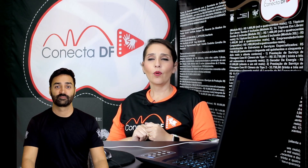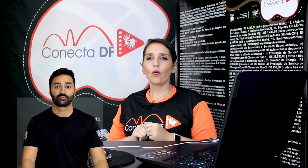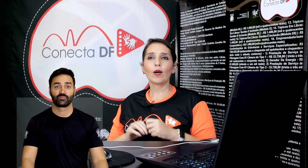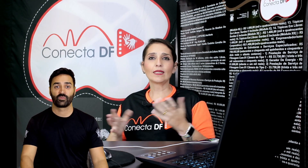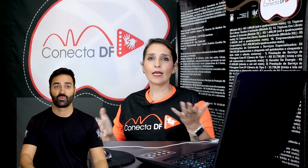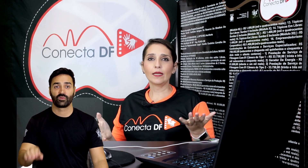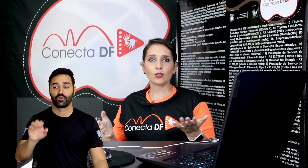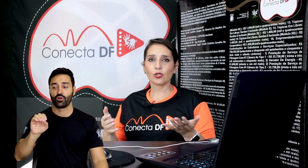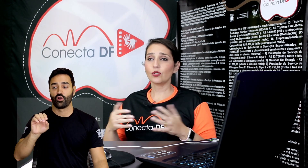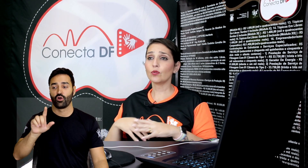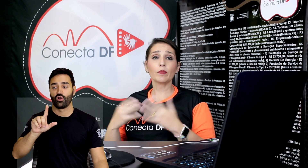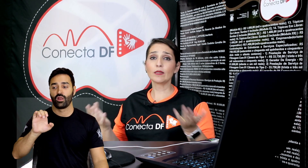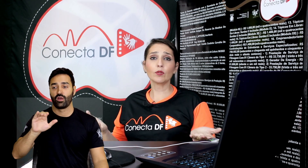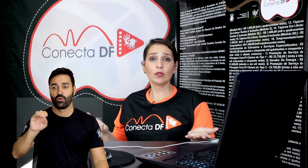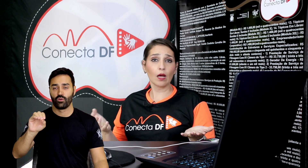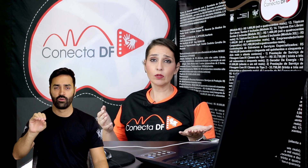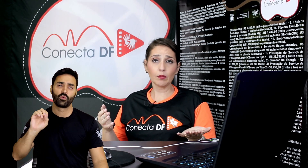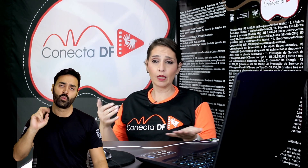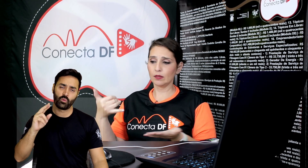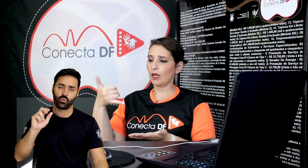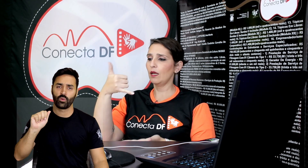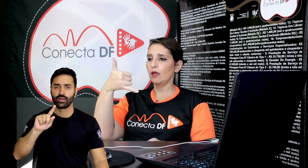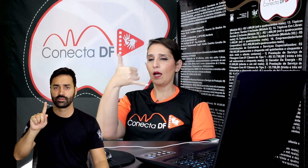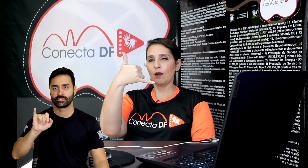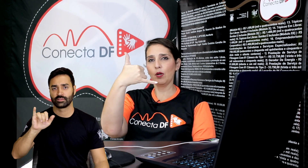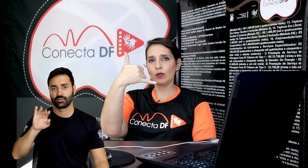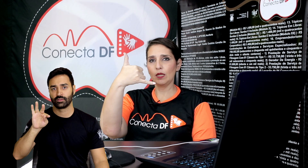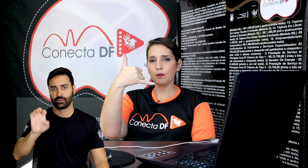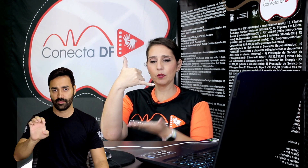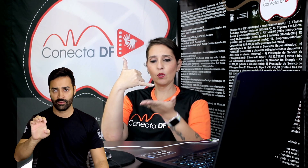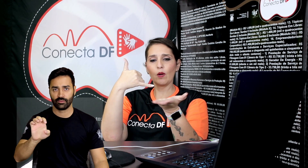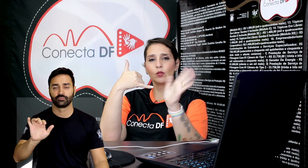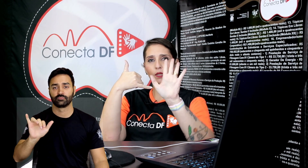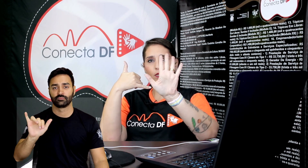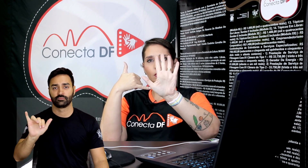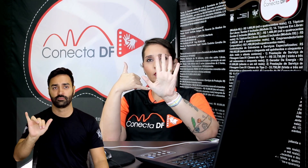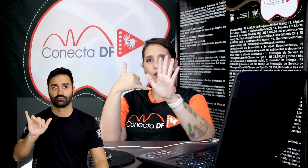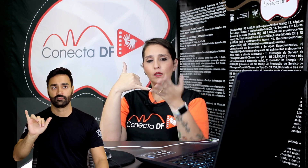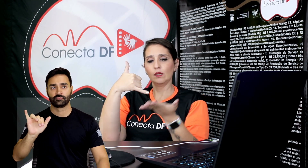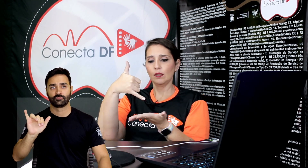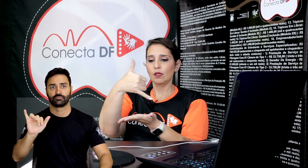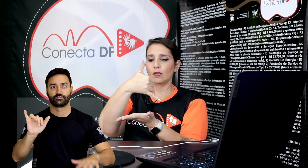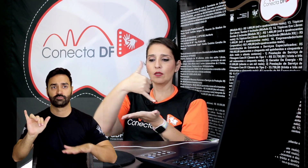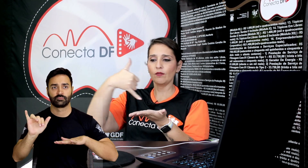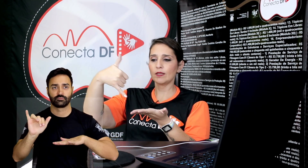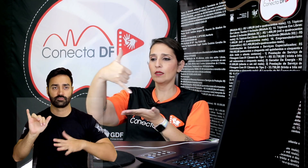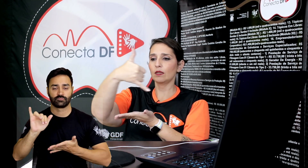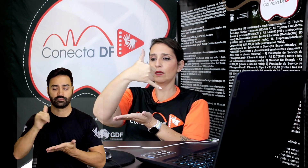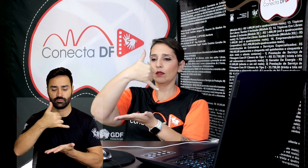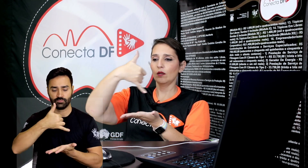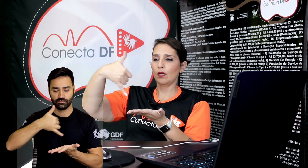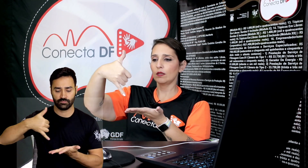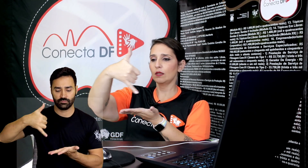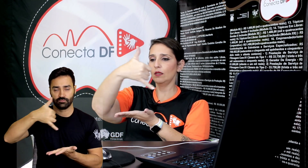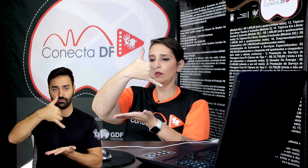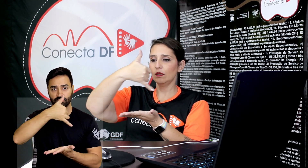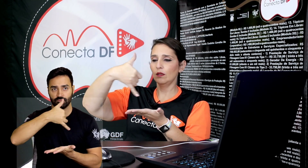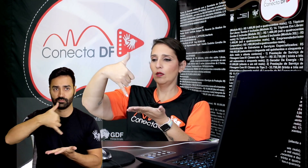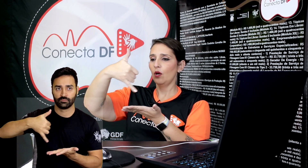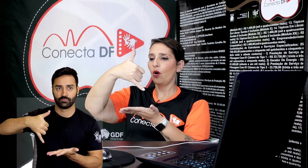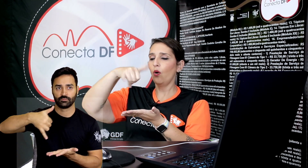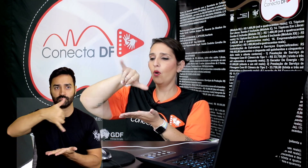Óleo ou azeite, a gente usa o mesmo sinal também, tá? A mão em Y, a outra assim. E aí faz assim.